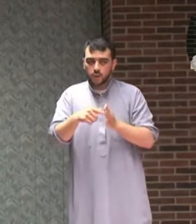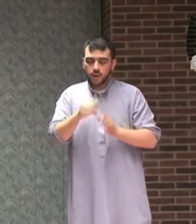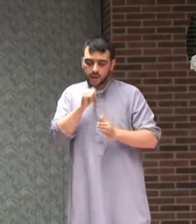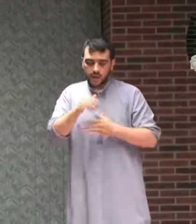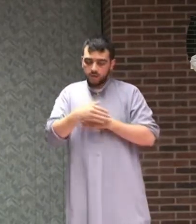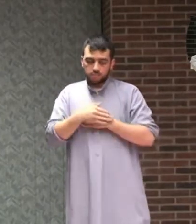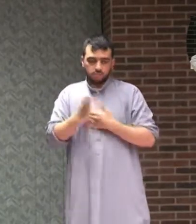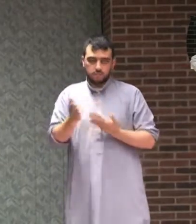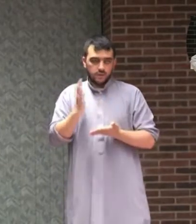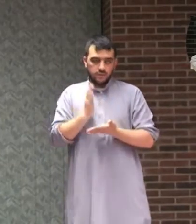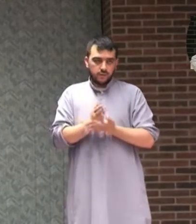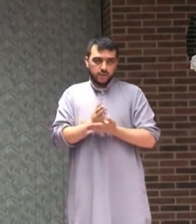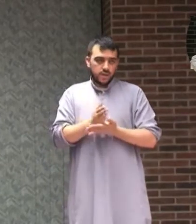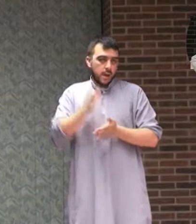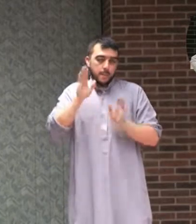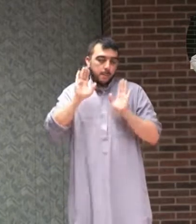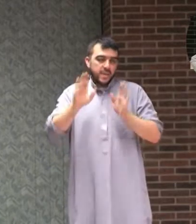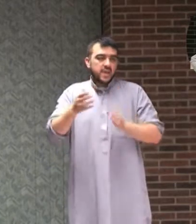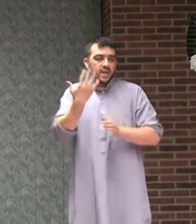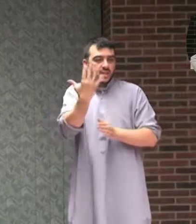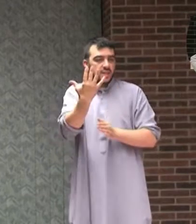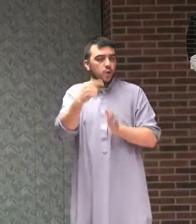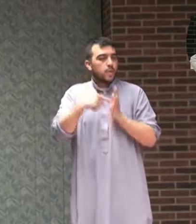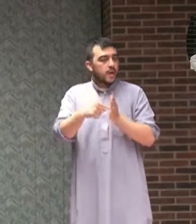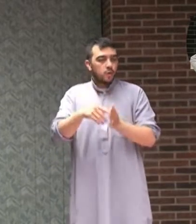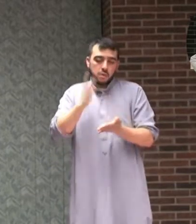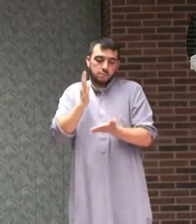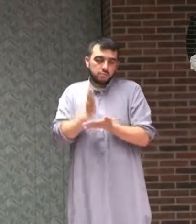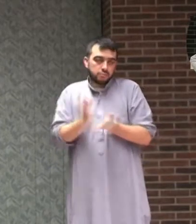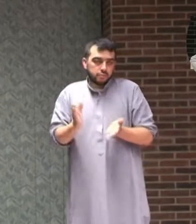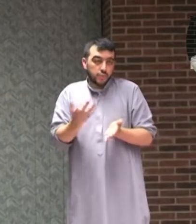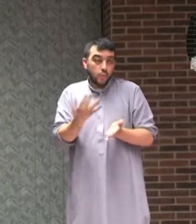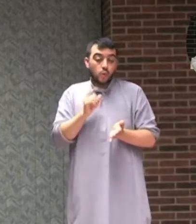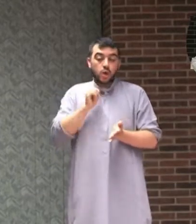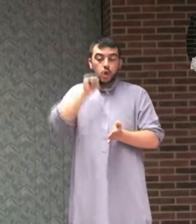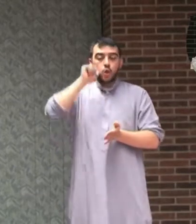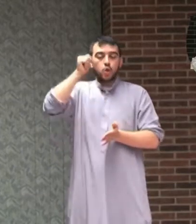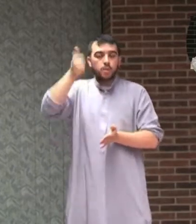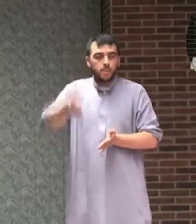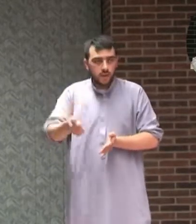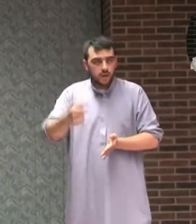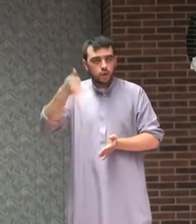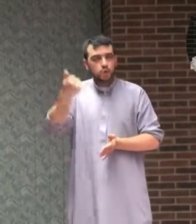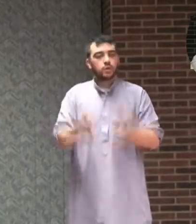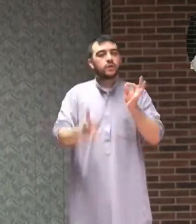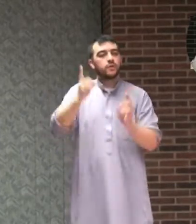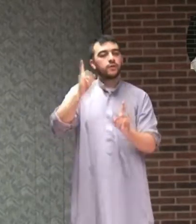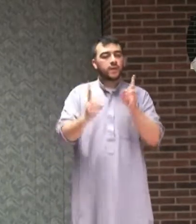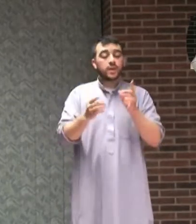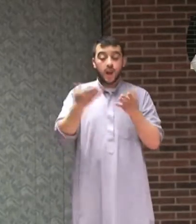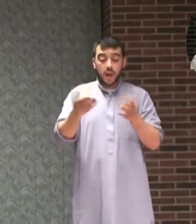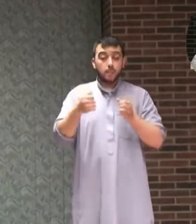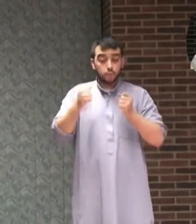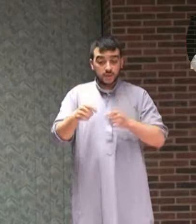wa ta'ala par le takbir. Donc, le fait de glorifier Allah subhanahu wa ta'ala.